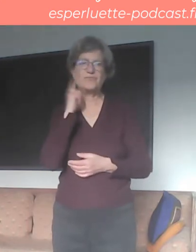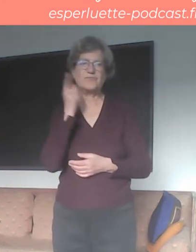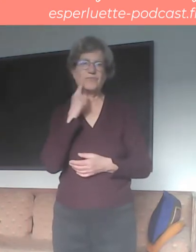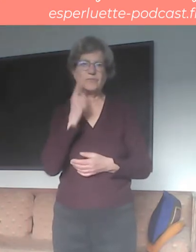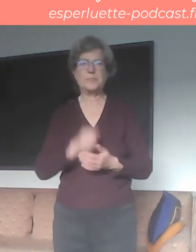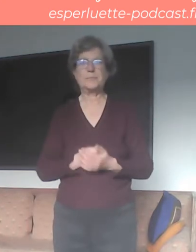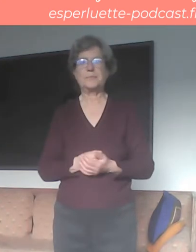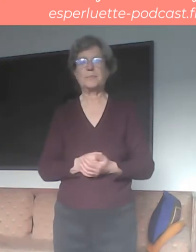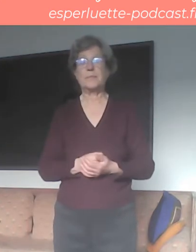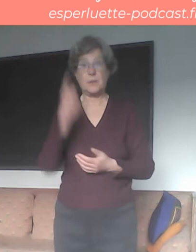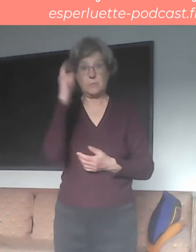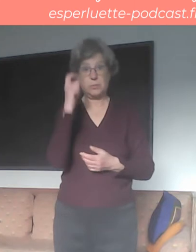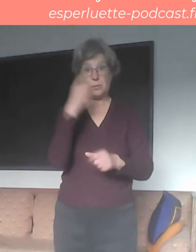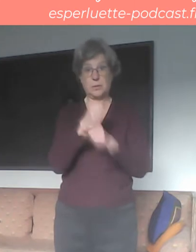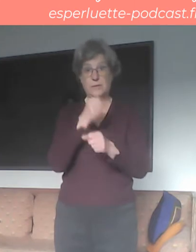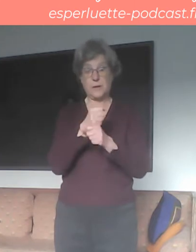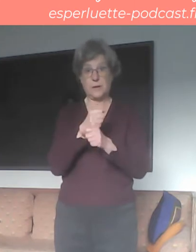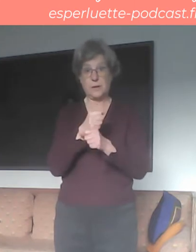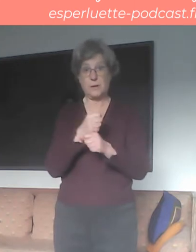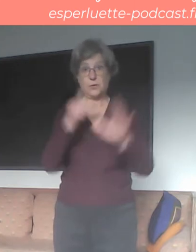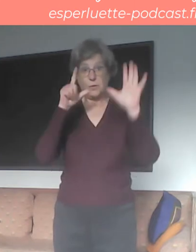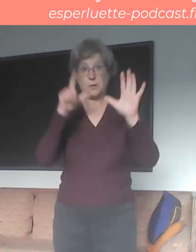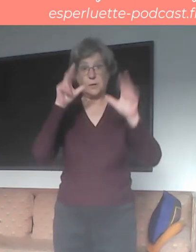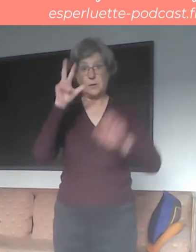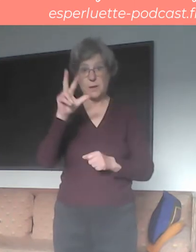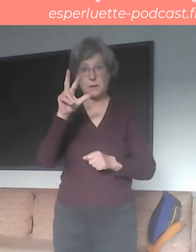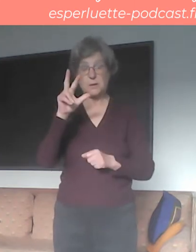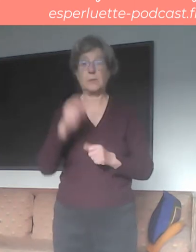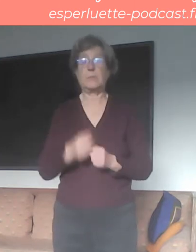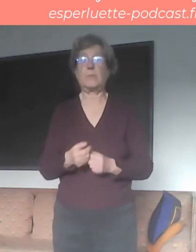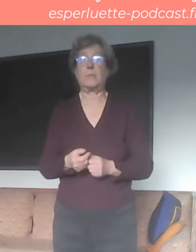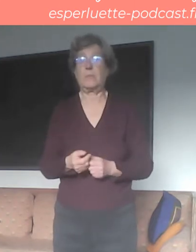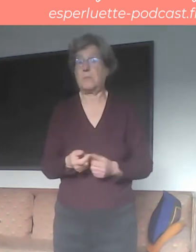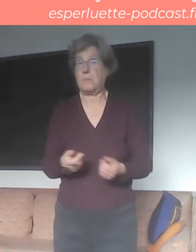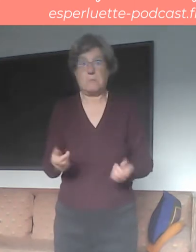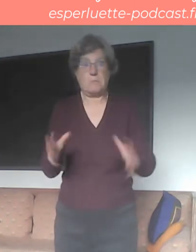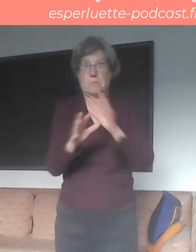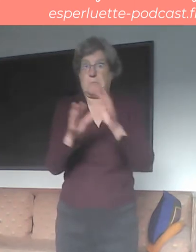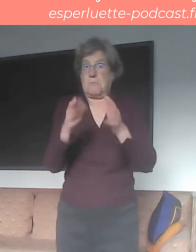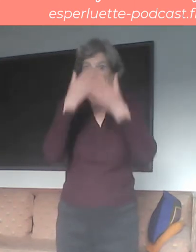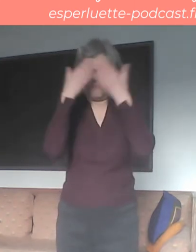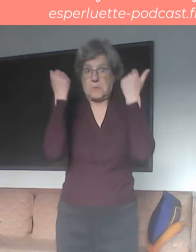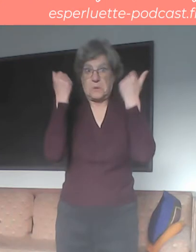à m'intéresser à la langue des signes, je sais pas trop pourquoi. En